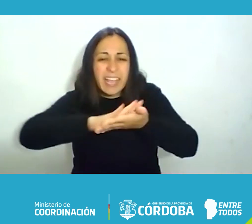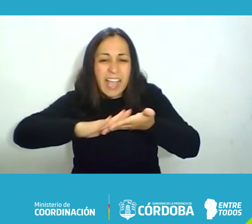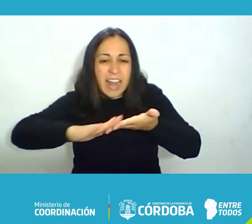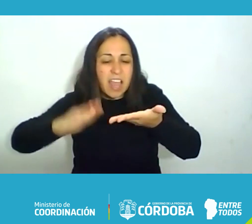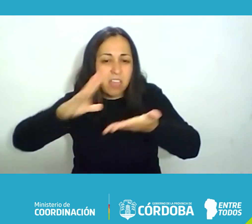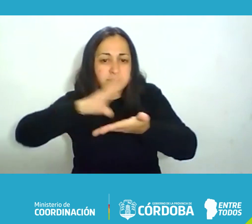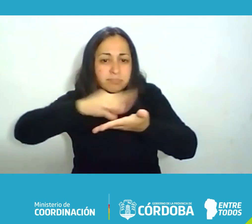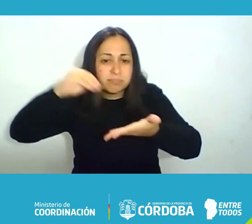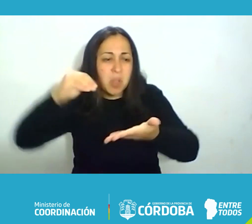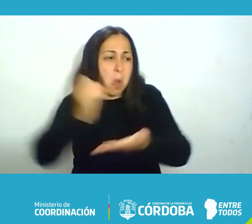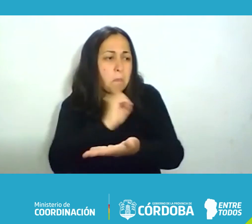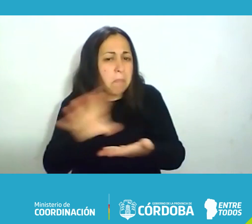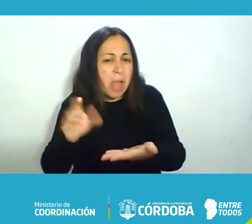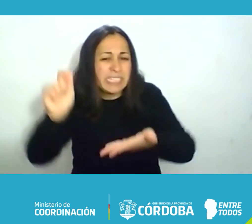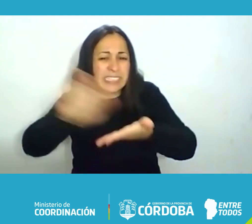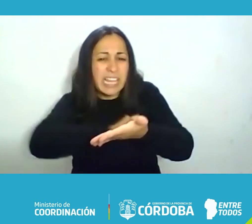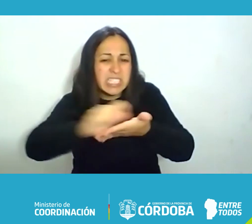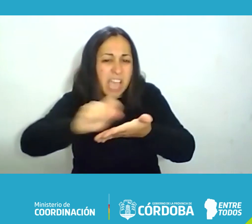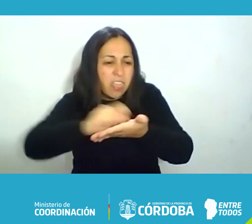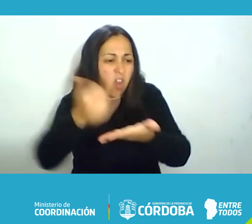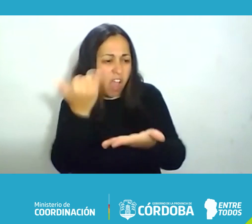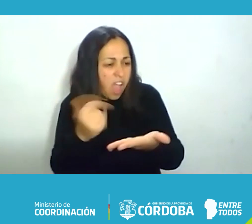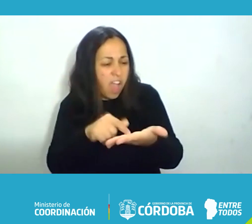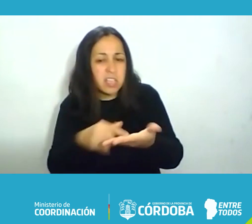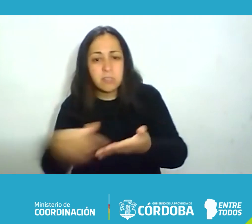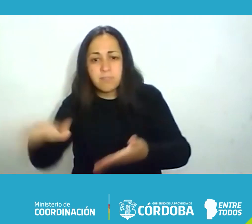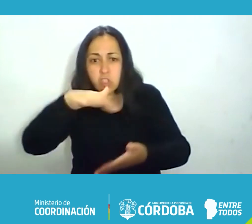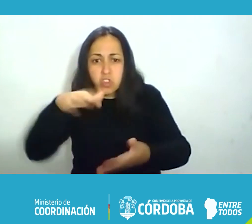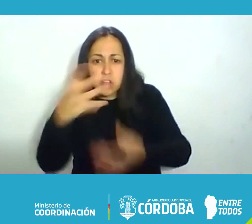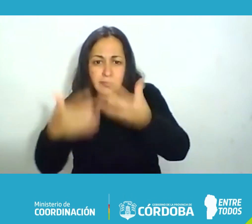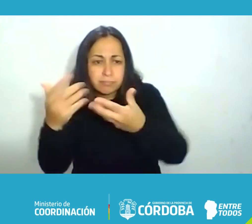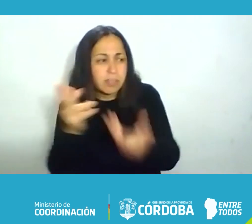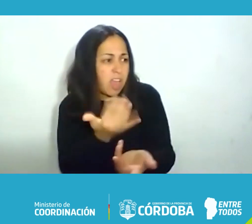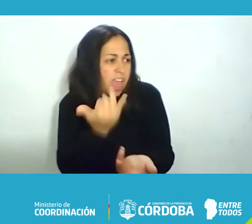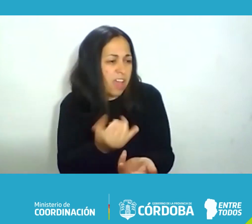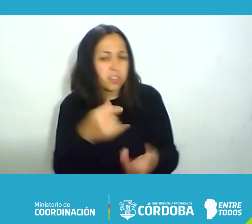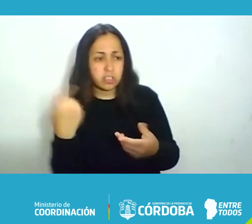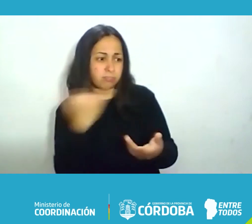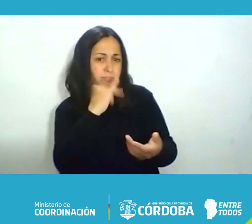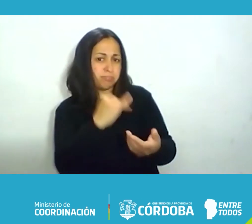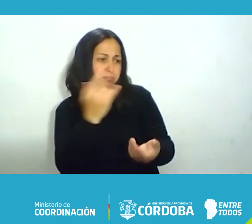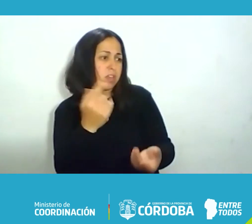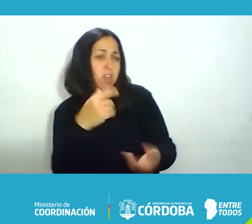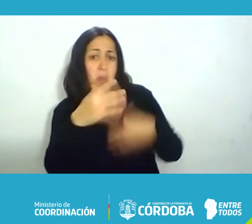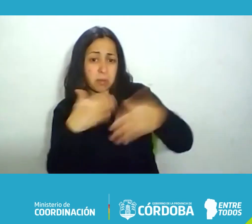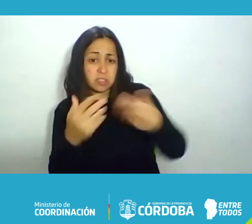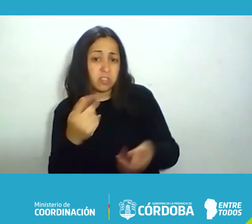de valoración eran ilegibles. Hay tachaduras, pasa por zonas incendiadas. Por todos los incumplimientos rechazo el proceso que atenta contra nuestros lugares,